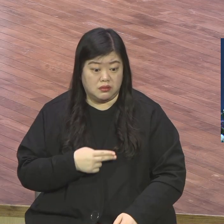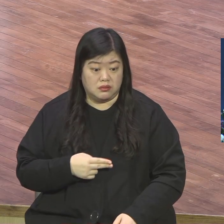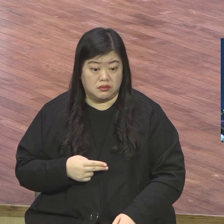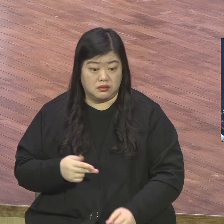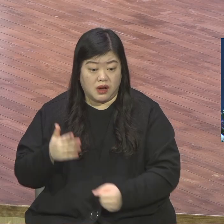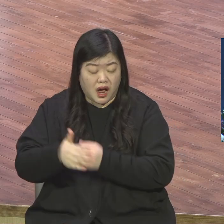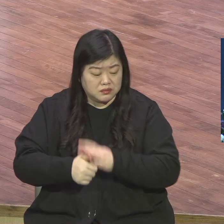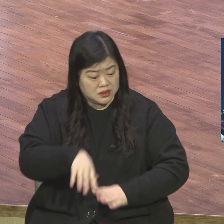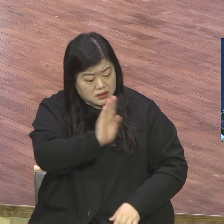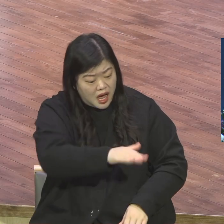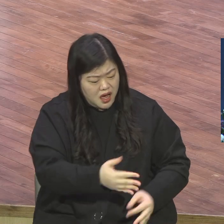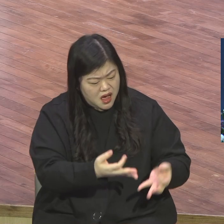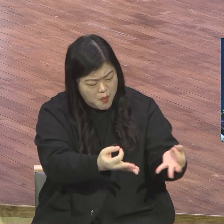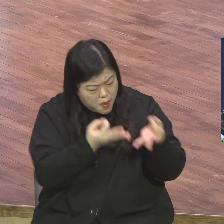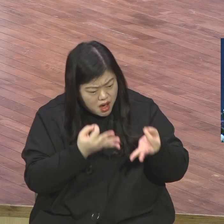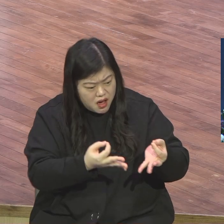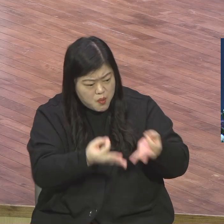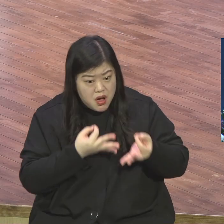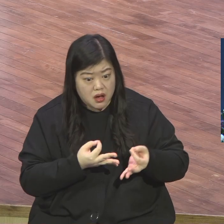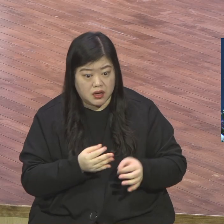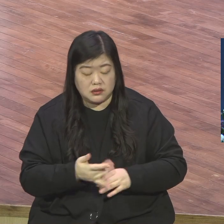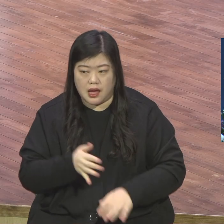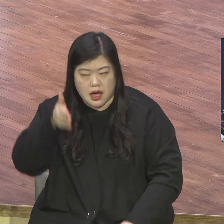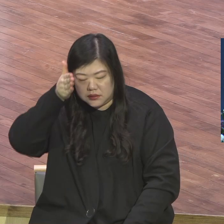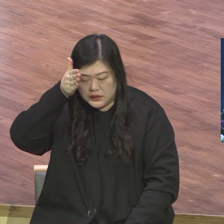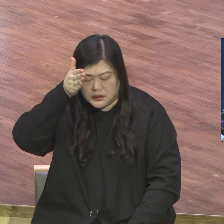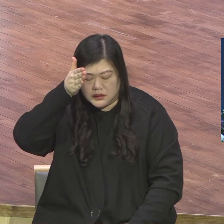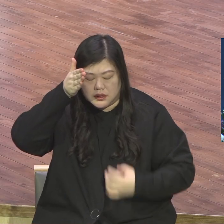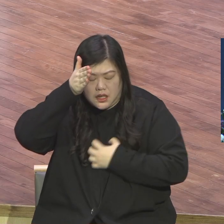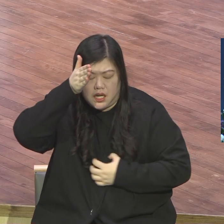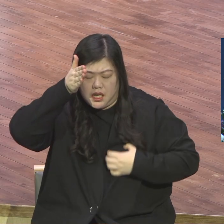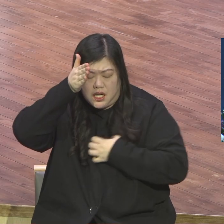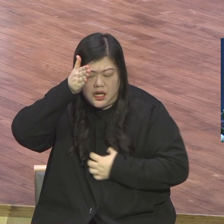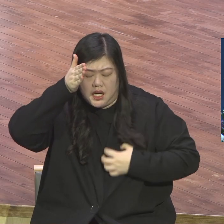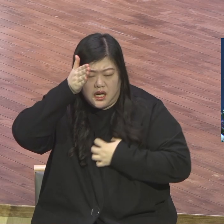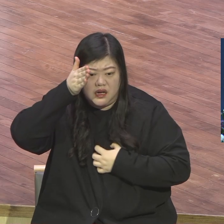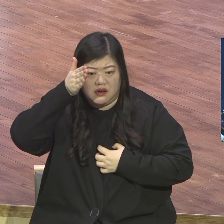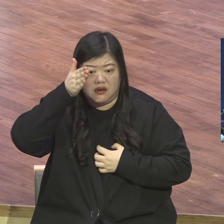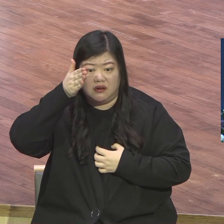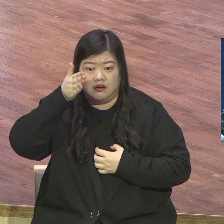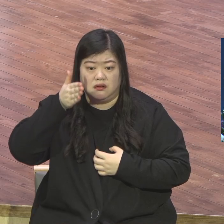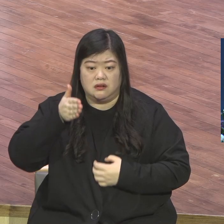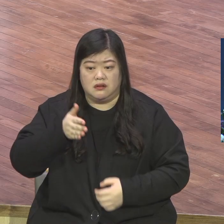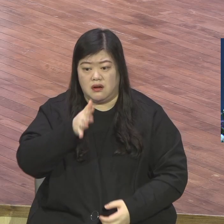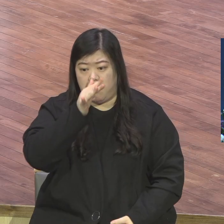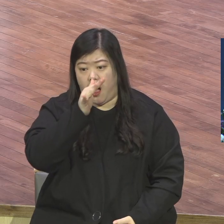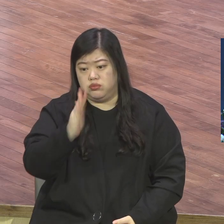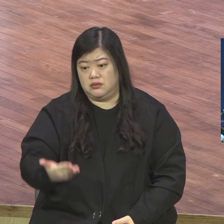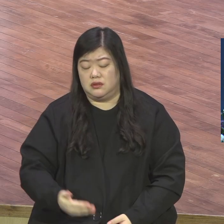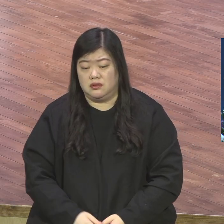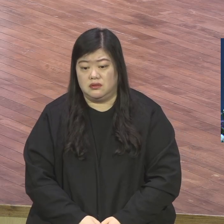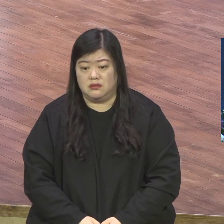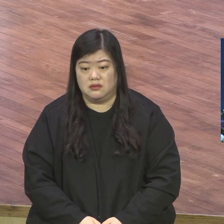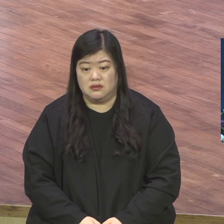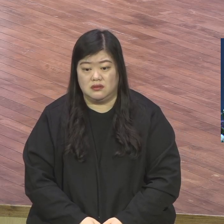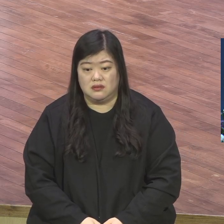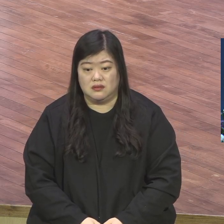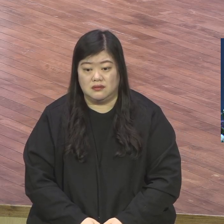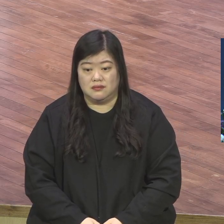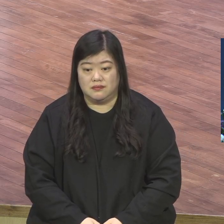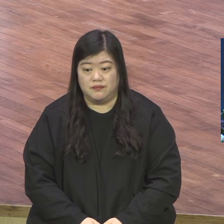그분이 누구예요? 전지 전능하신 분이에요. 아시겠어요? 여러분이 믿는, 여러분이 모시고 있는 그